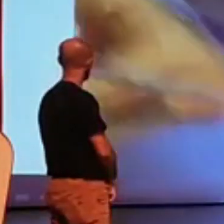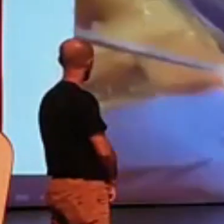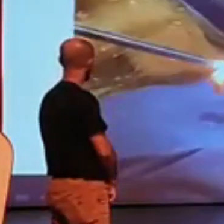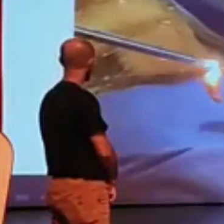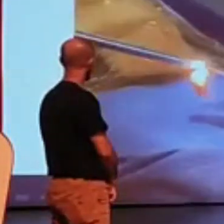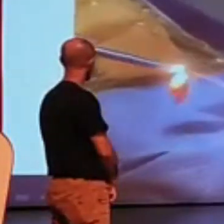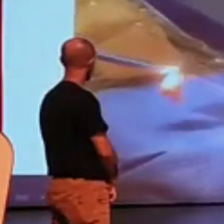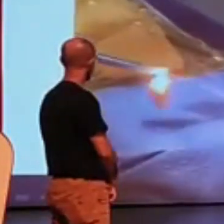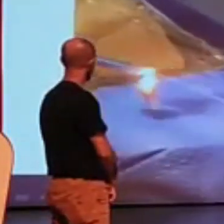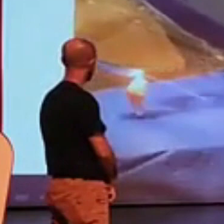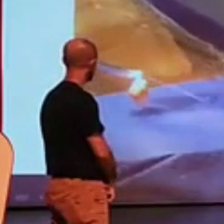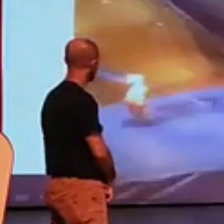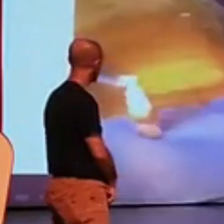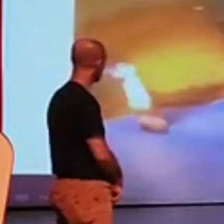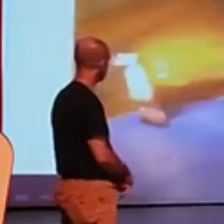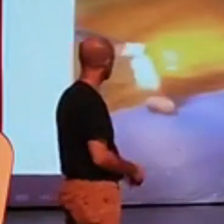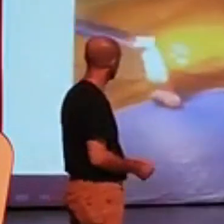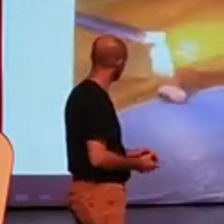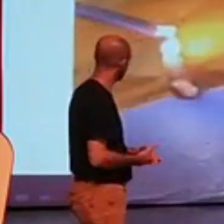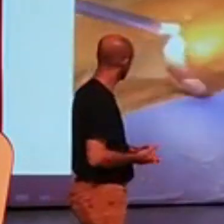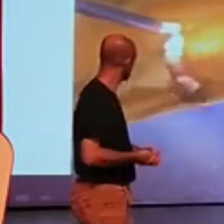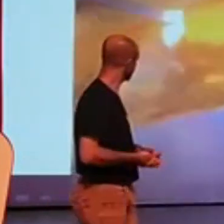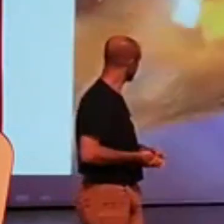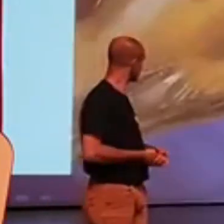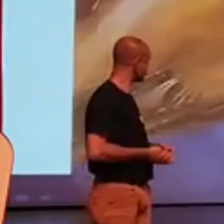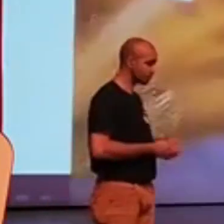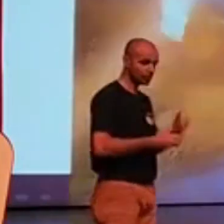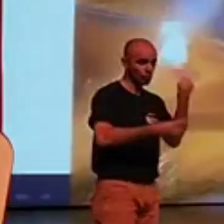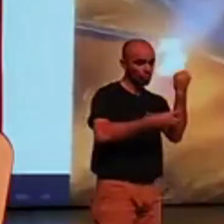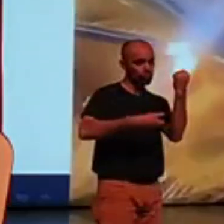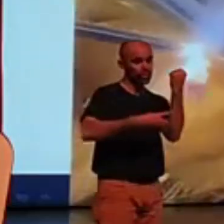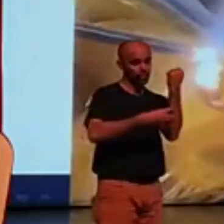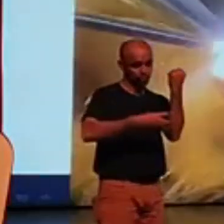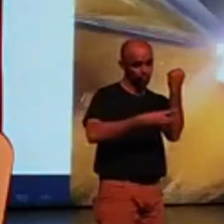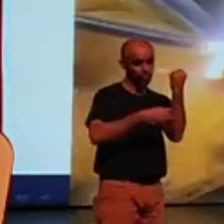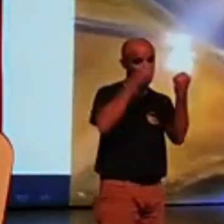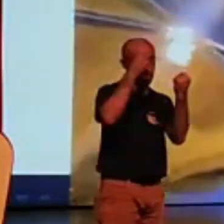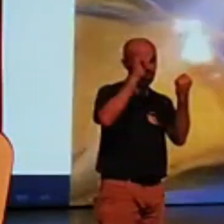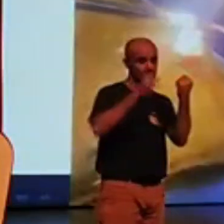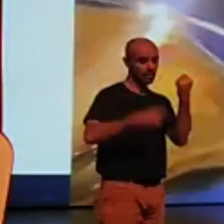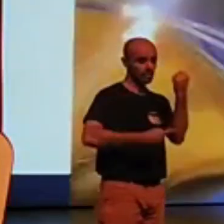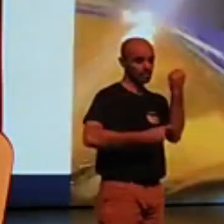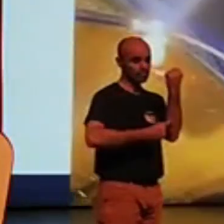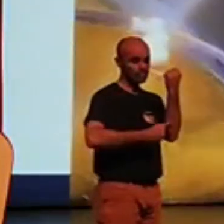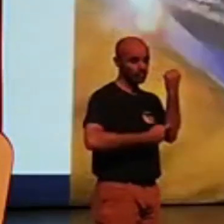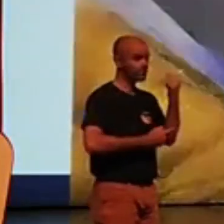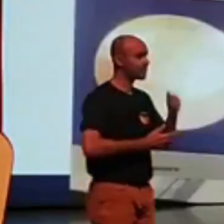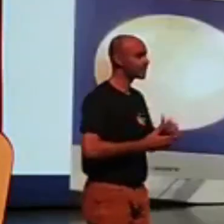fazer grandes ampliações do canal, que isso significaria em colocar parafusos.